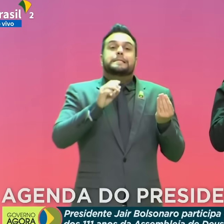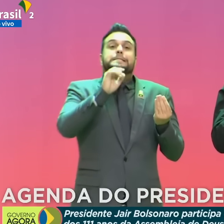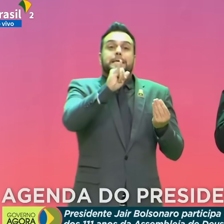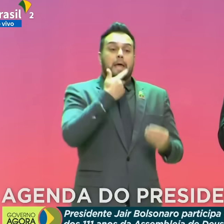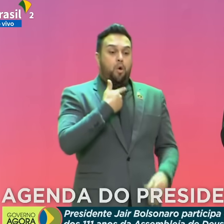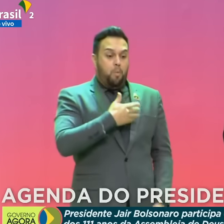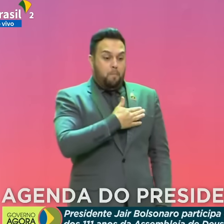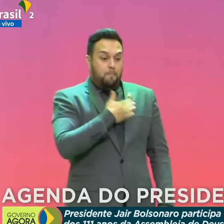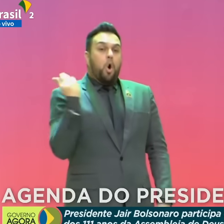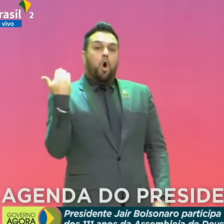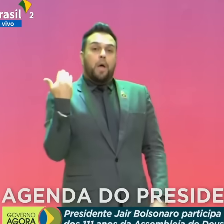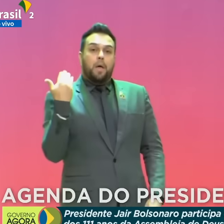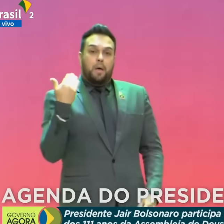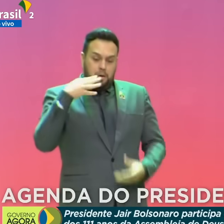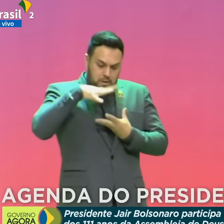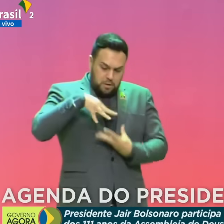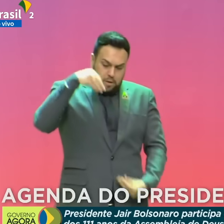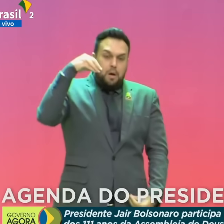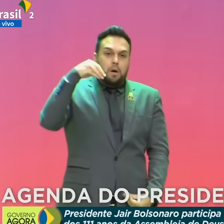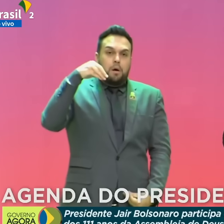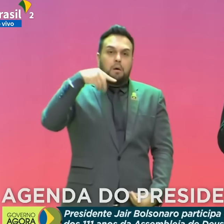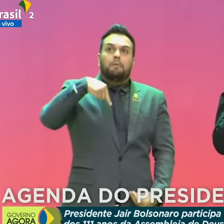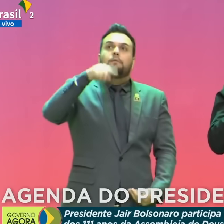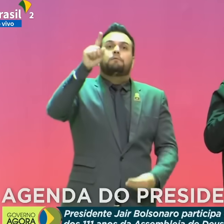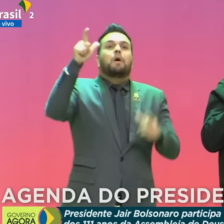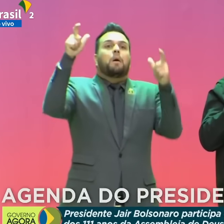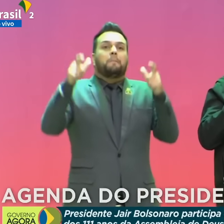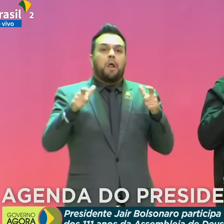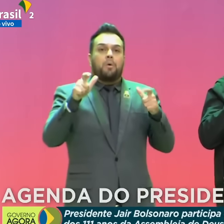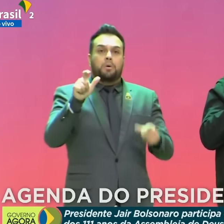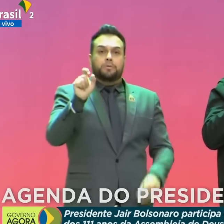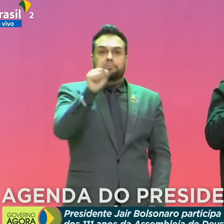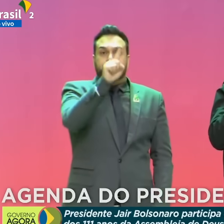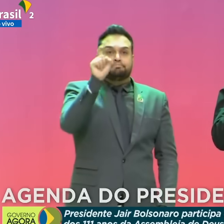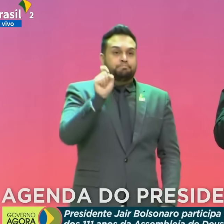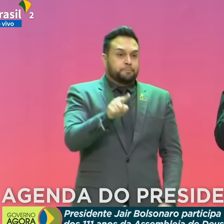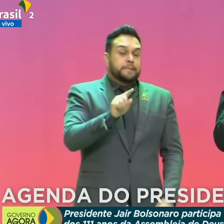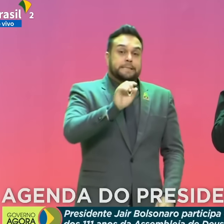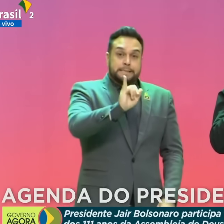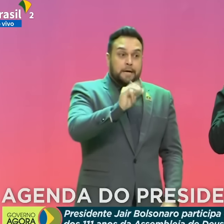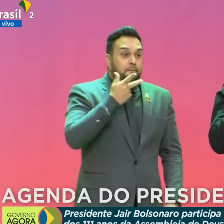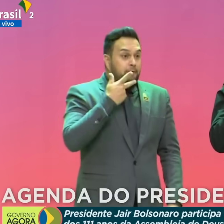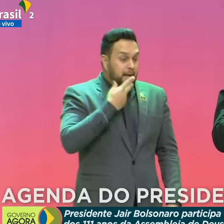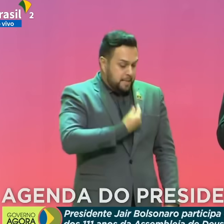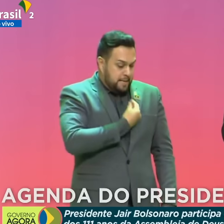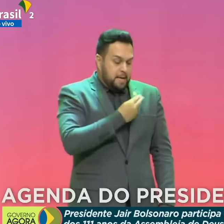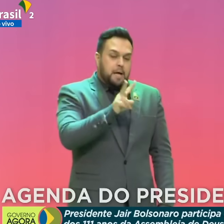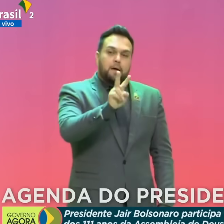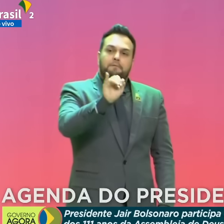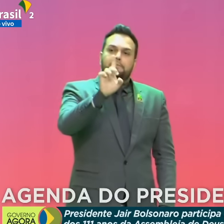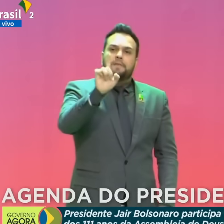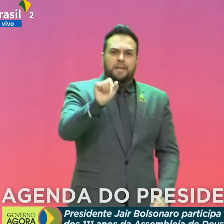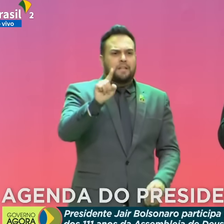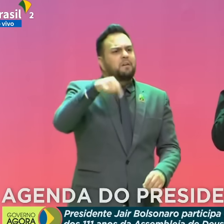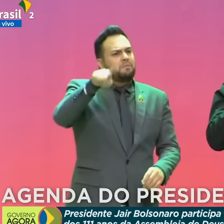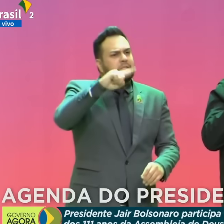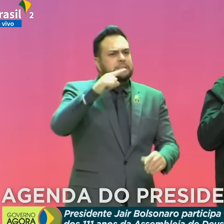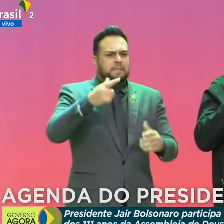teria ido? Quando se fala em vida, nós podemos às vezes pensar, né, e